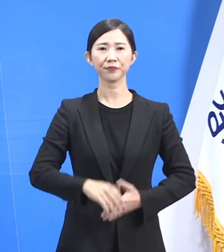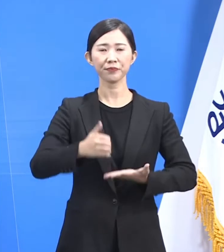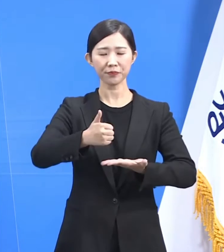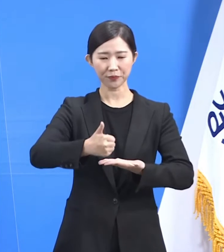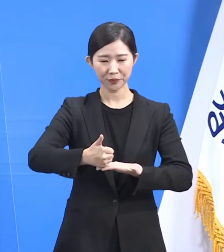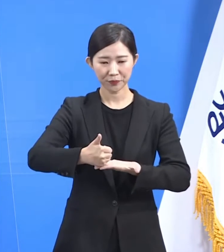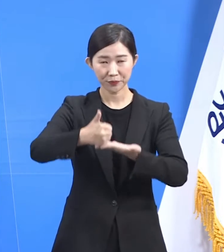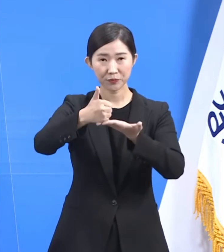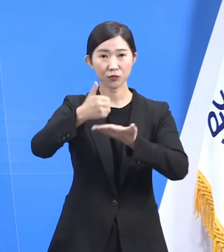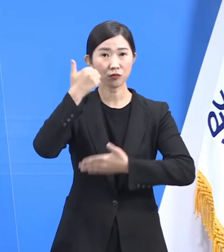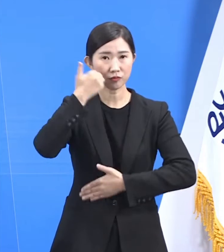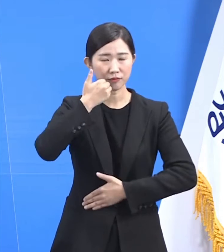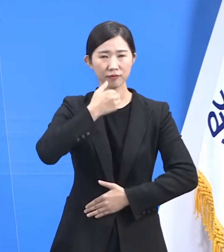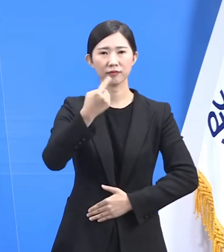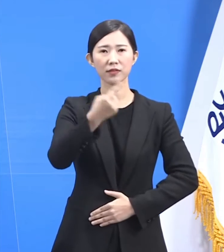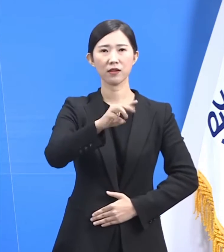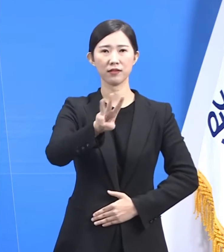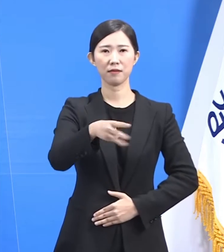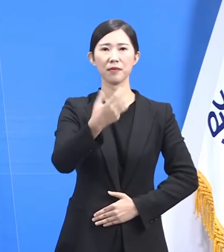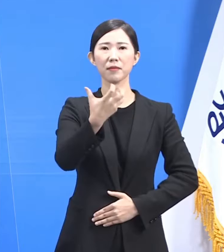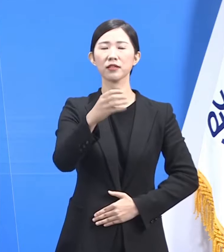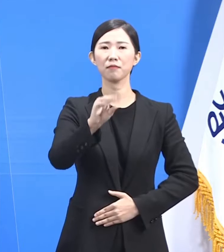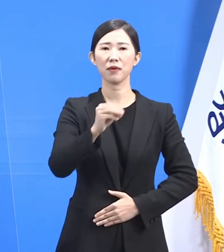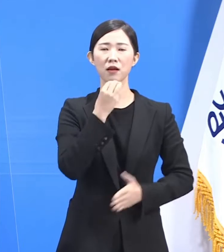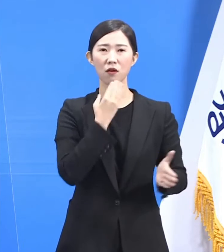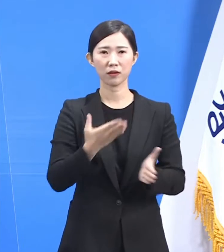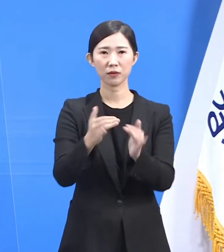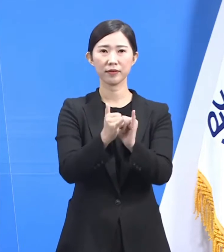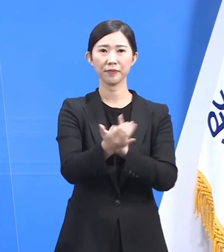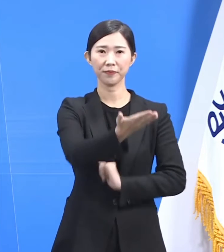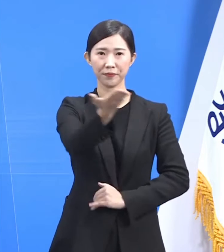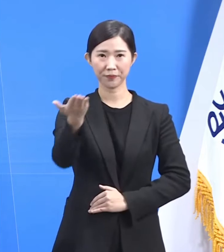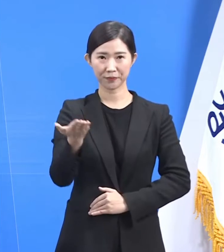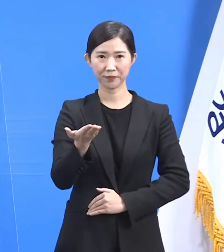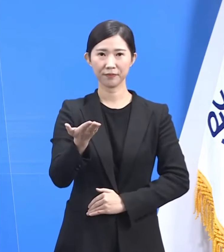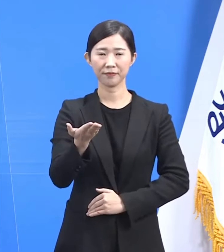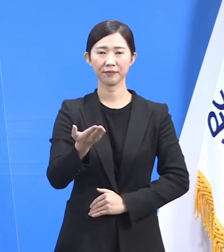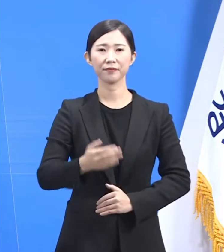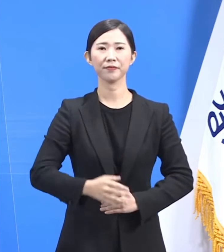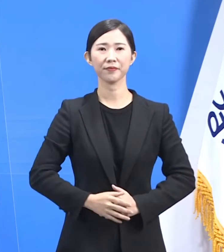존경하는 1380만 경기도민 여러분,